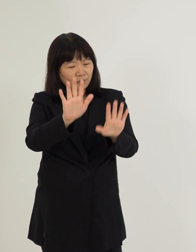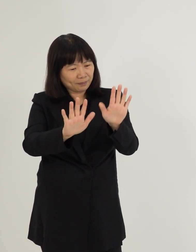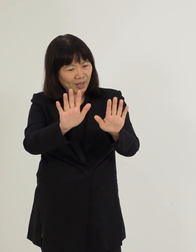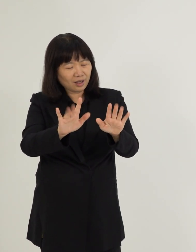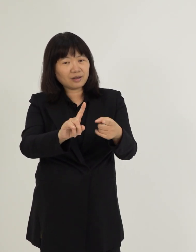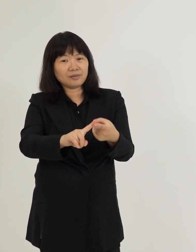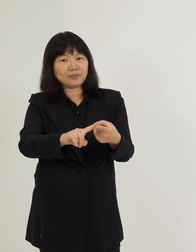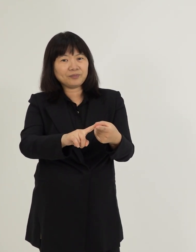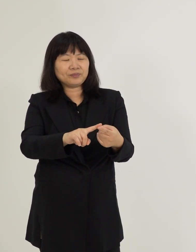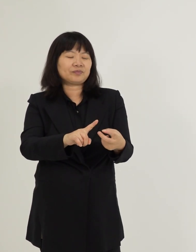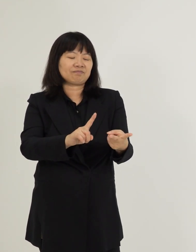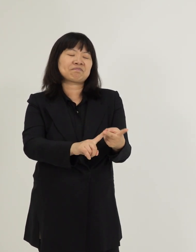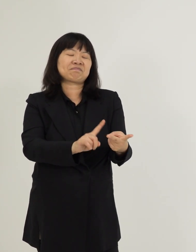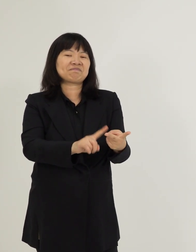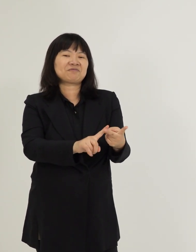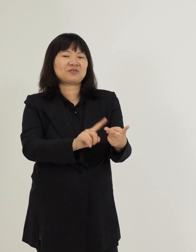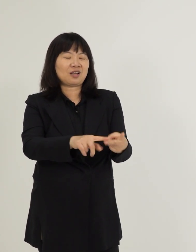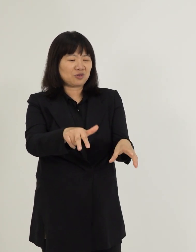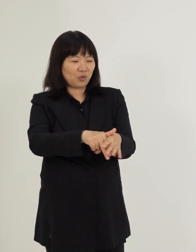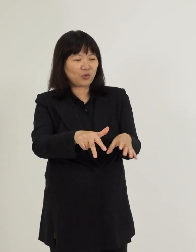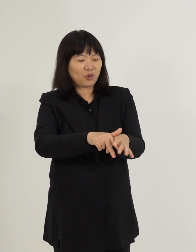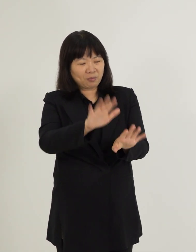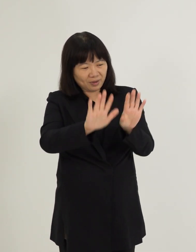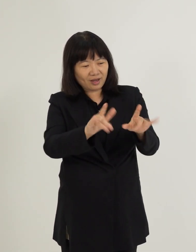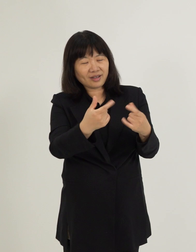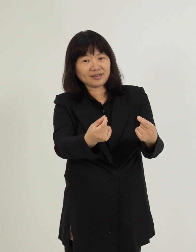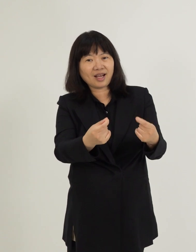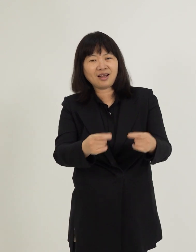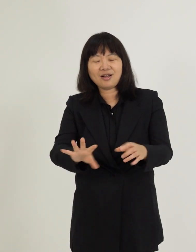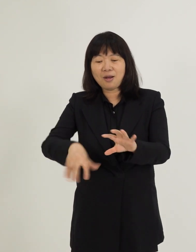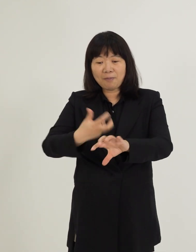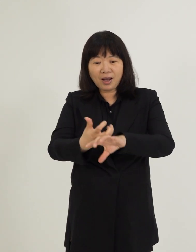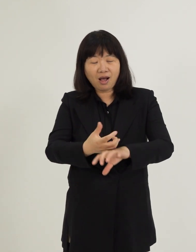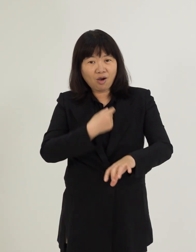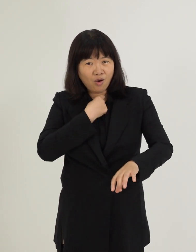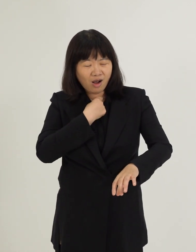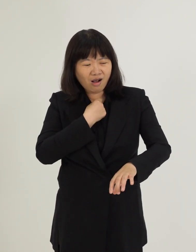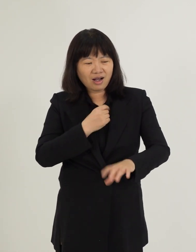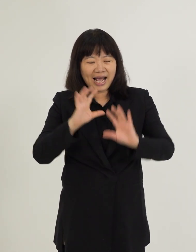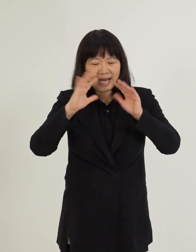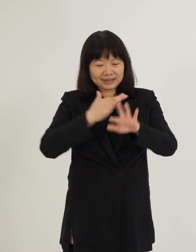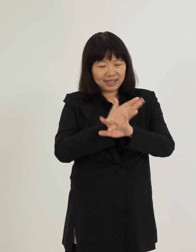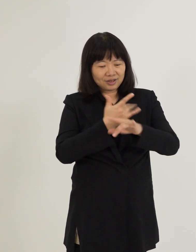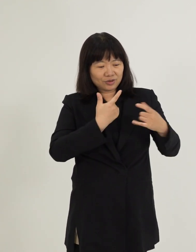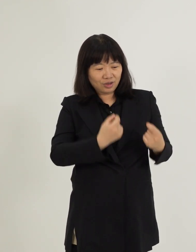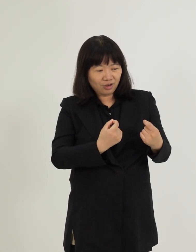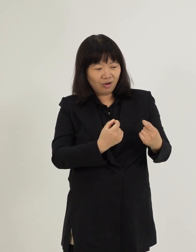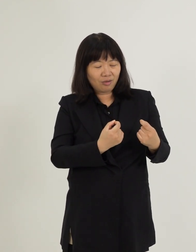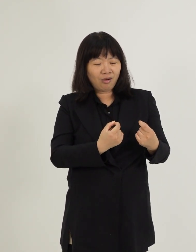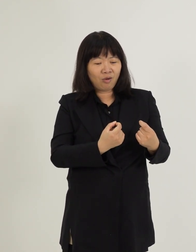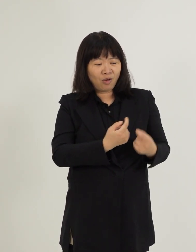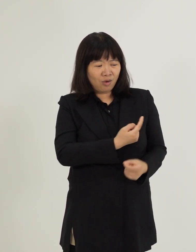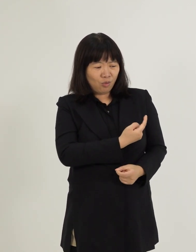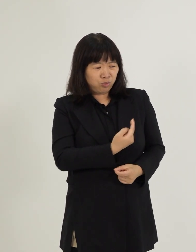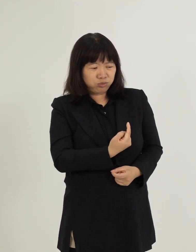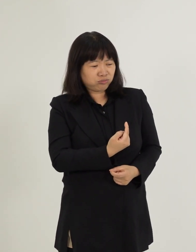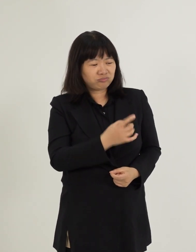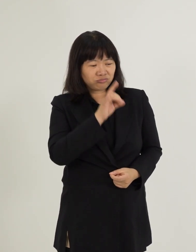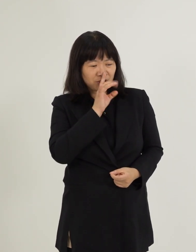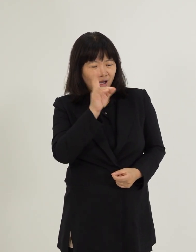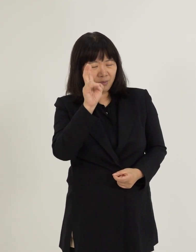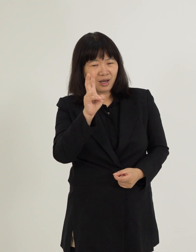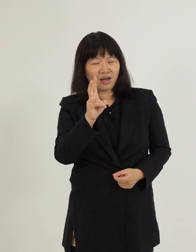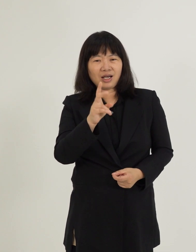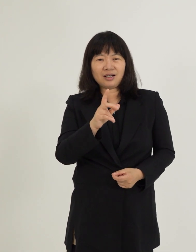저기 반란을 꾀하는 무리들 같으면 저런 애들 장난 같은 모습으로 들어올 수가 없지 않은가. 뭐